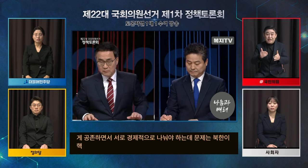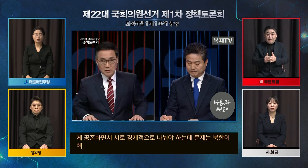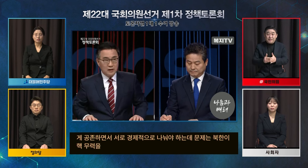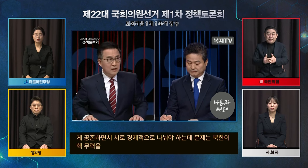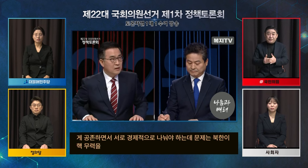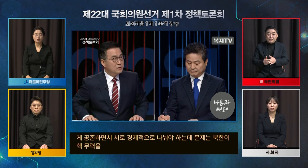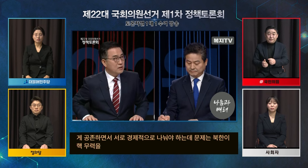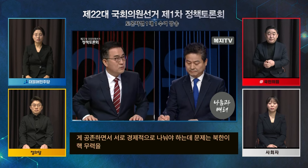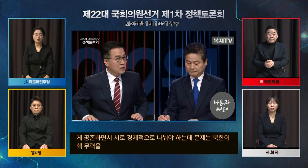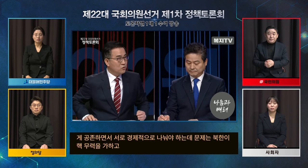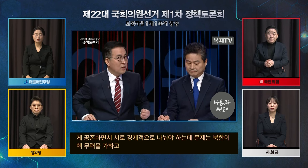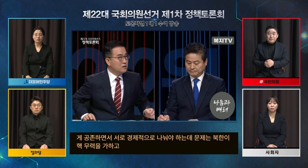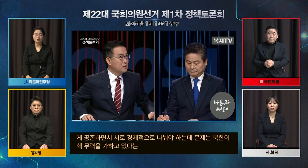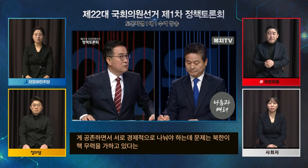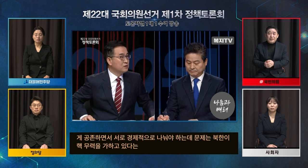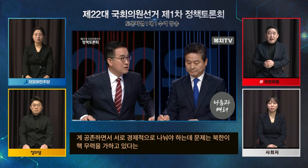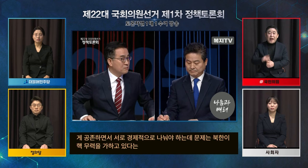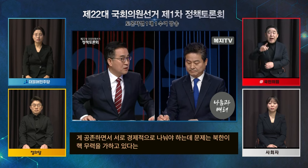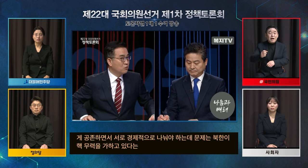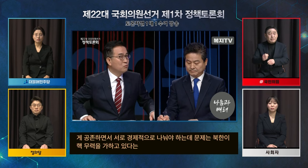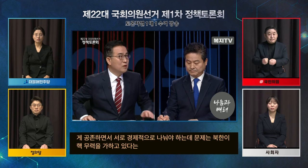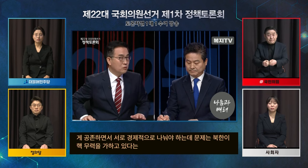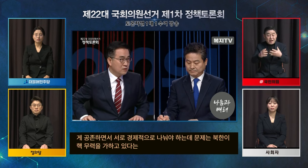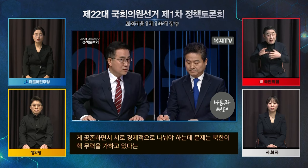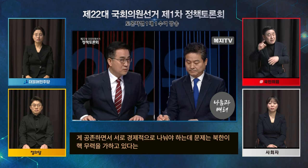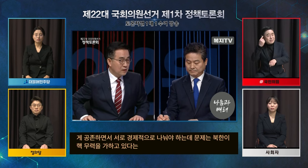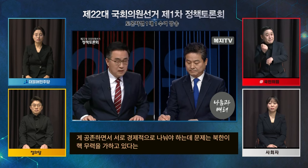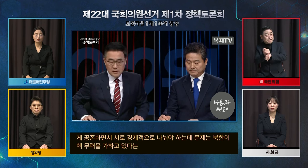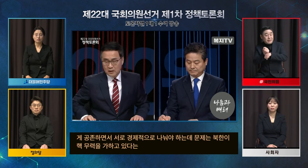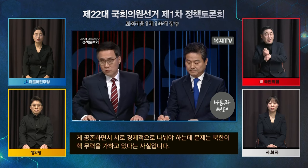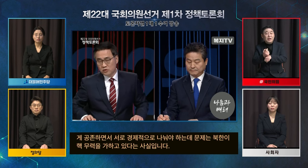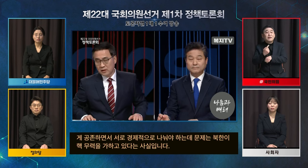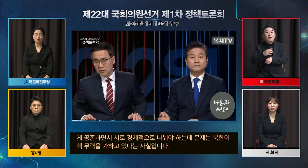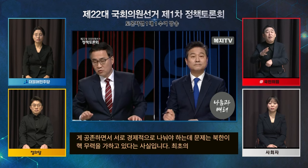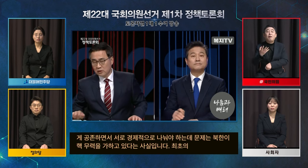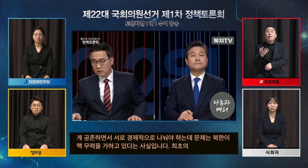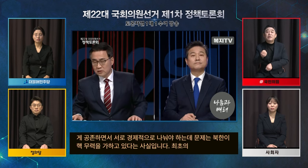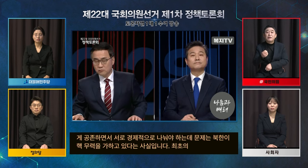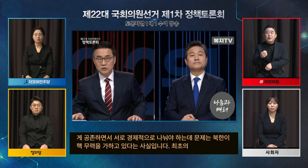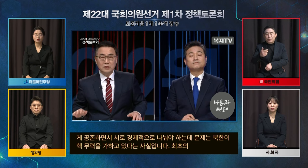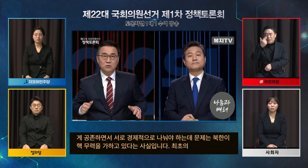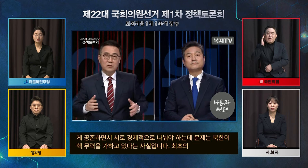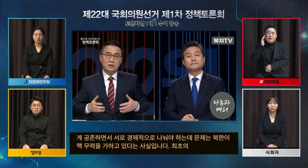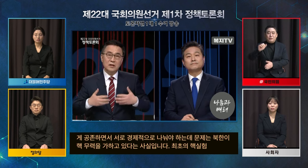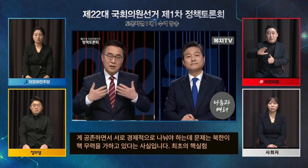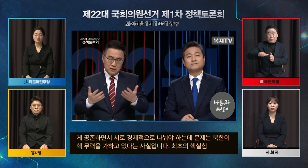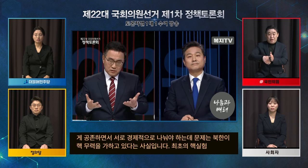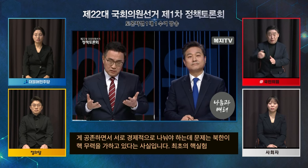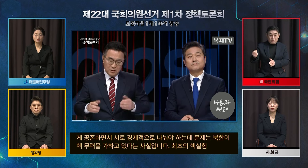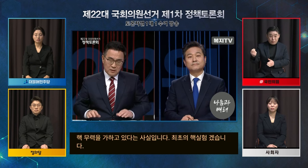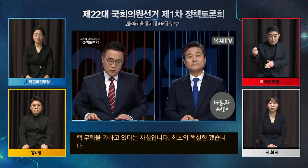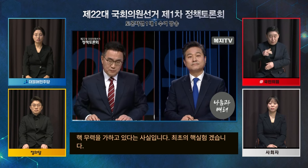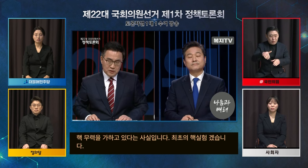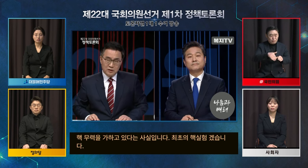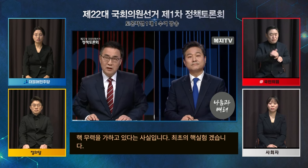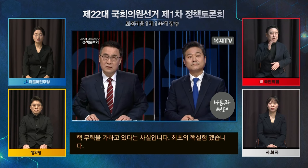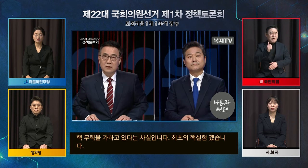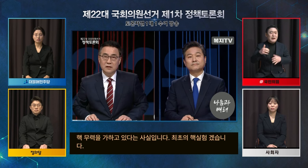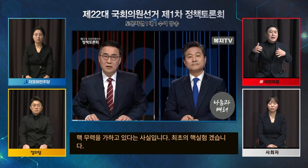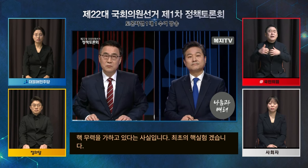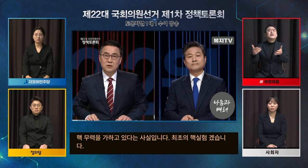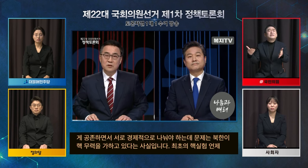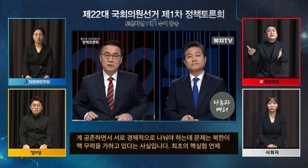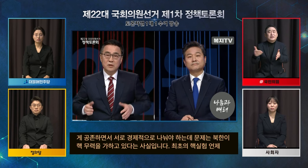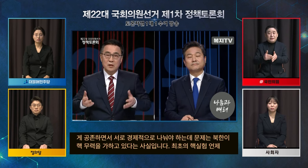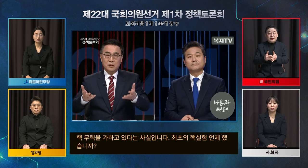보지 않습니까? 최초의 핵실험을 언제 했습니까? 노무게 대통령이 됐습니다. 문재인 대통령 들어서 문재인 대통령이 어떤 전쟁이